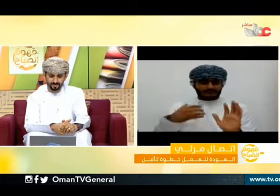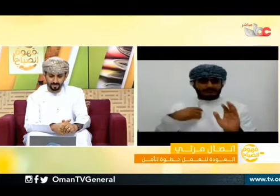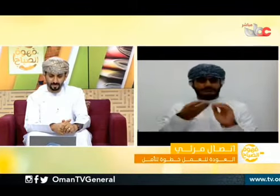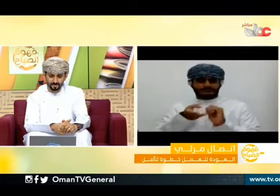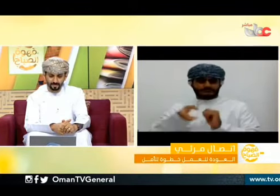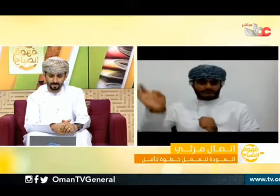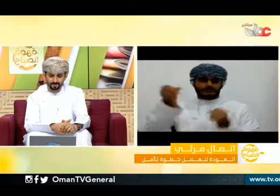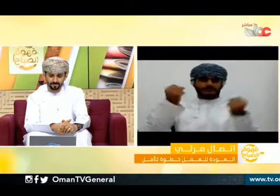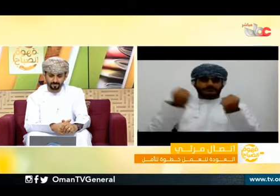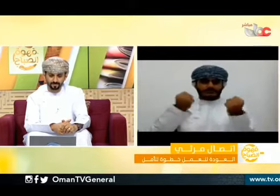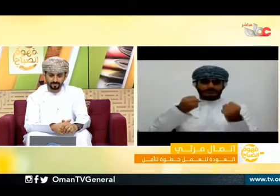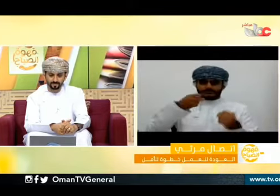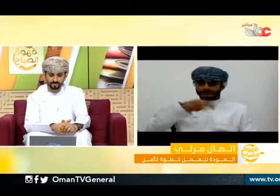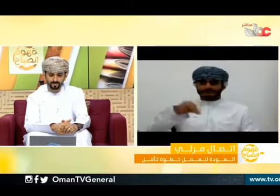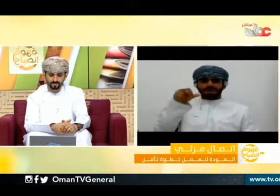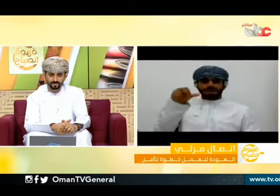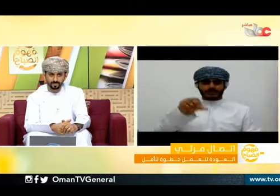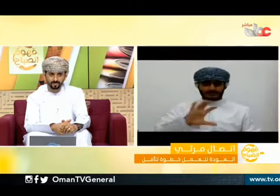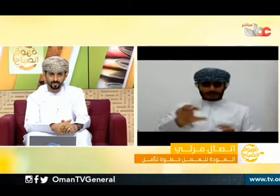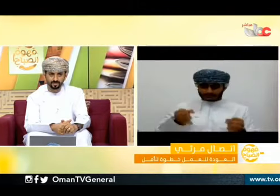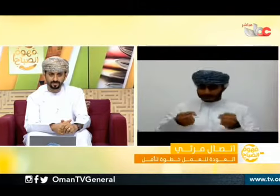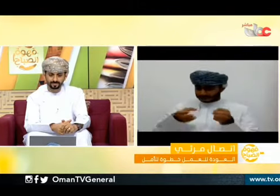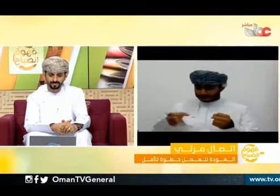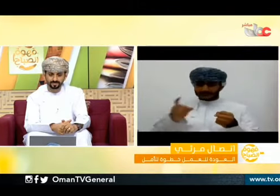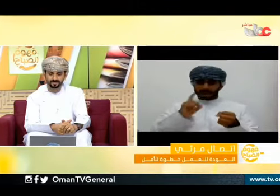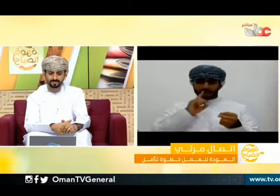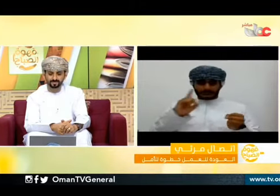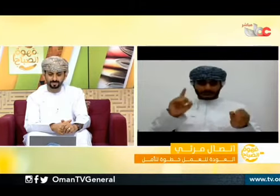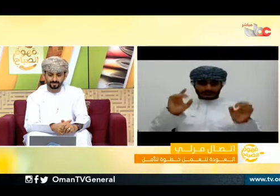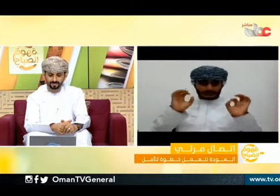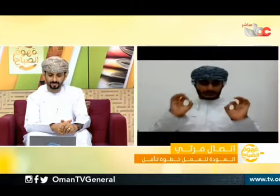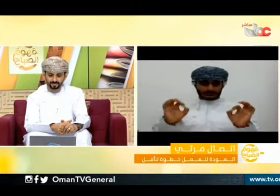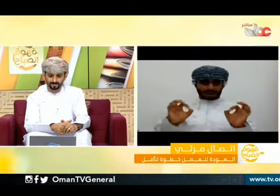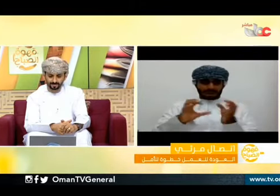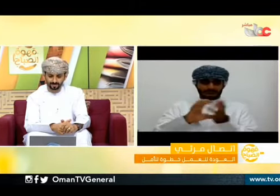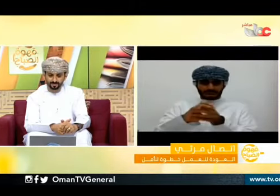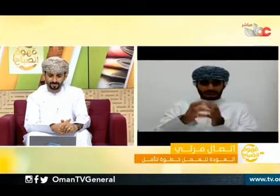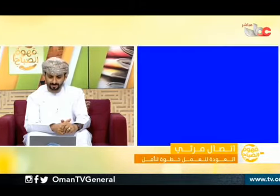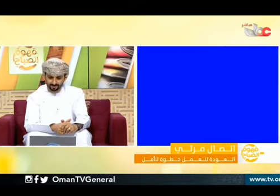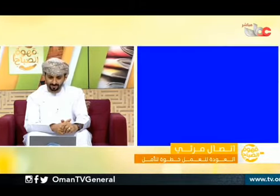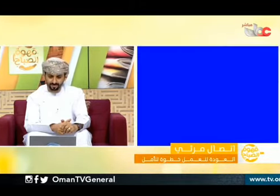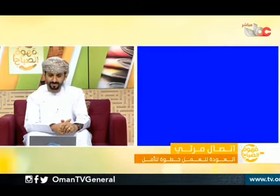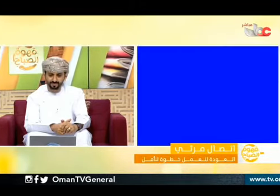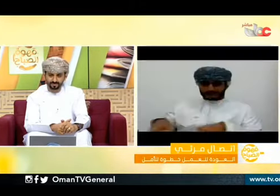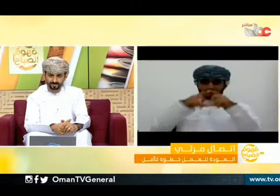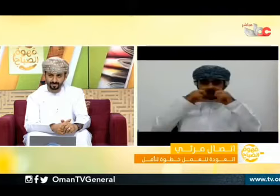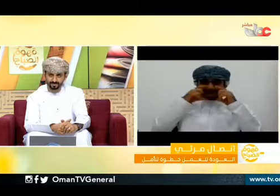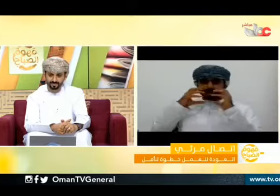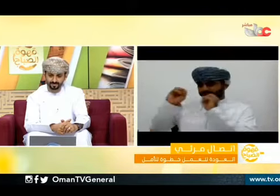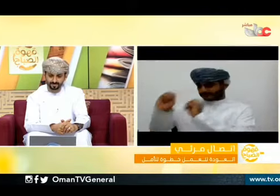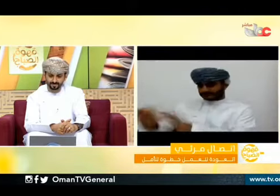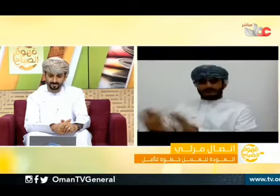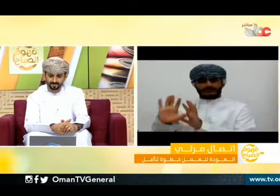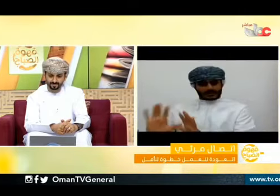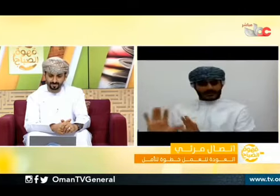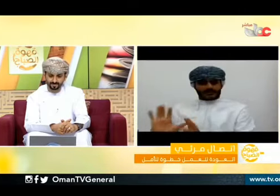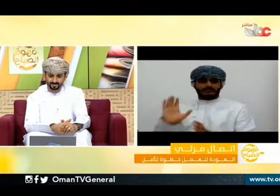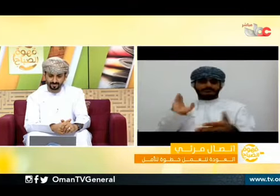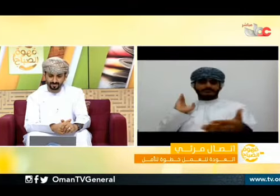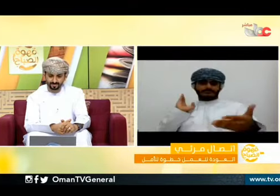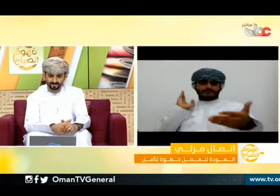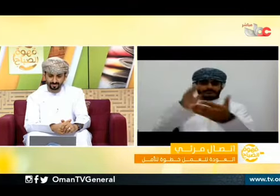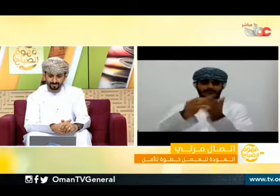من خلال تنظيف اليدين، أذهب أركب المركبة السيارة وأذهب وطريق إلى البيت،